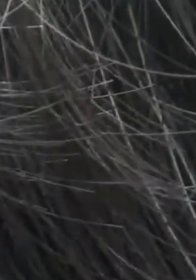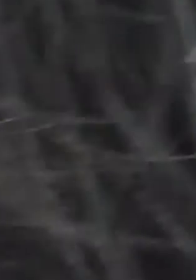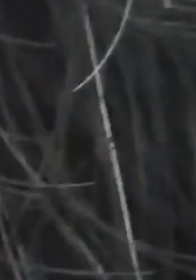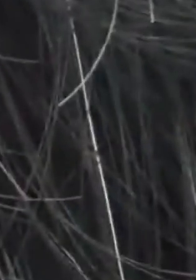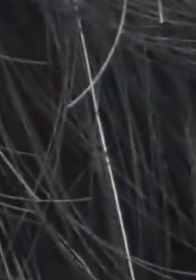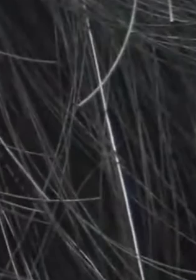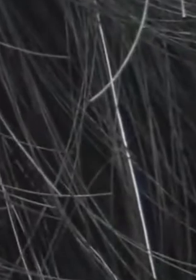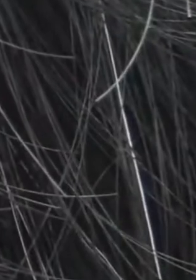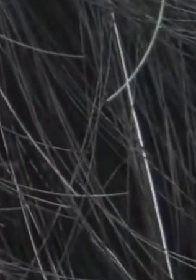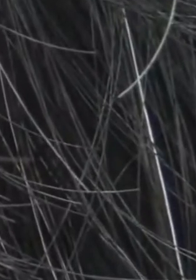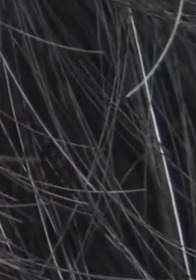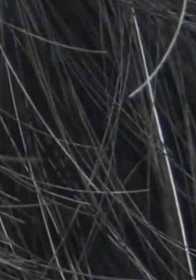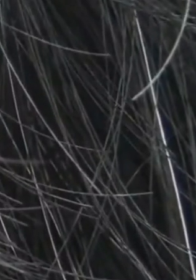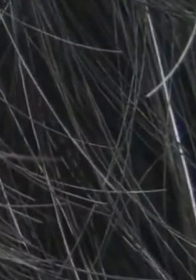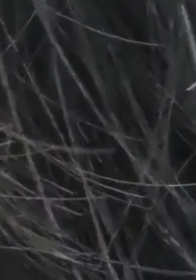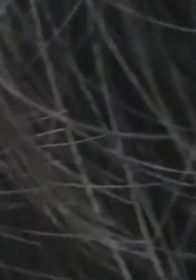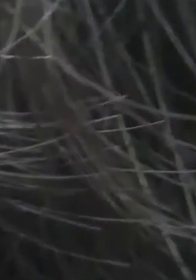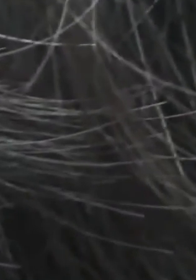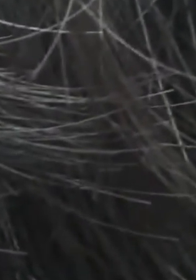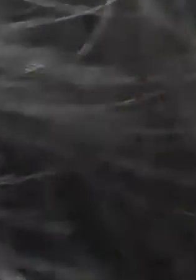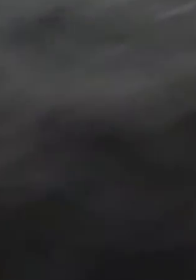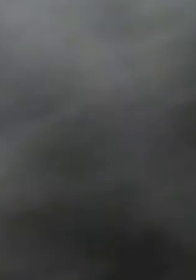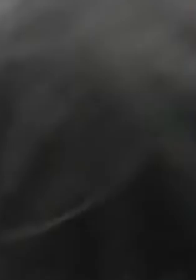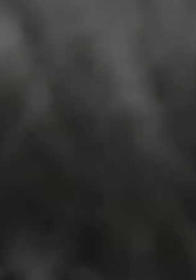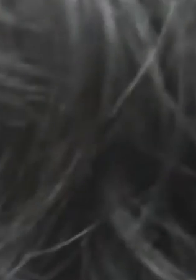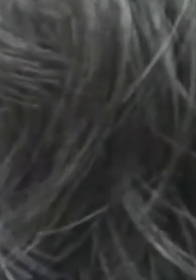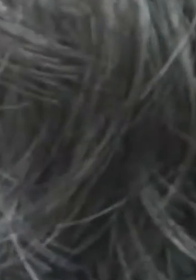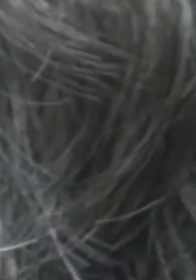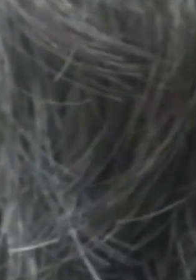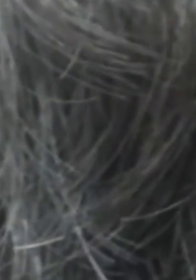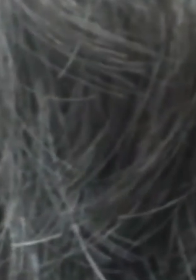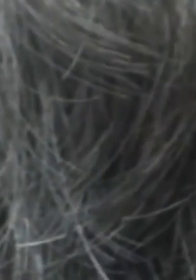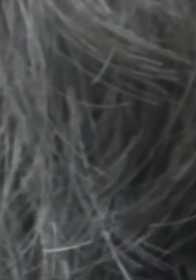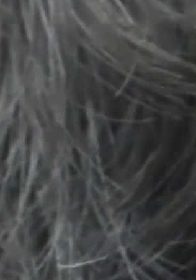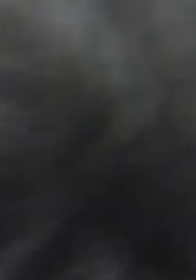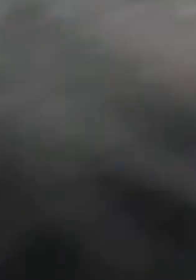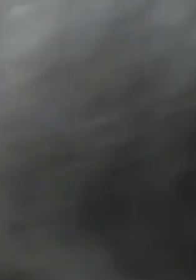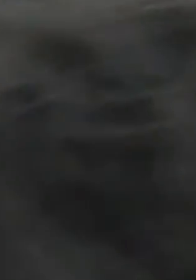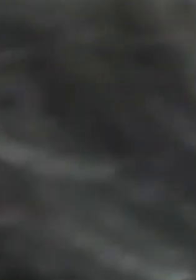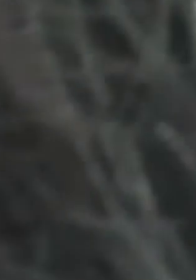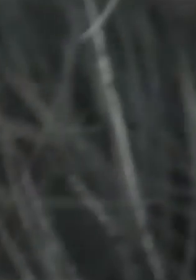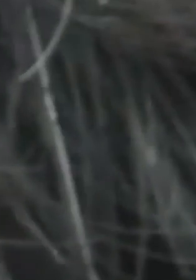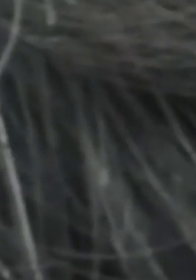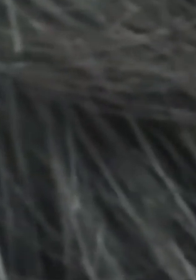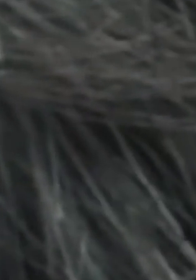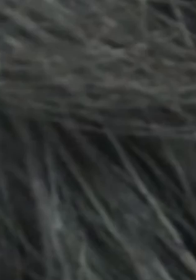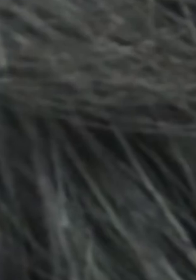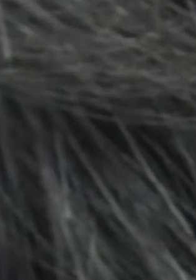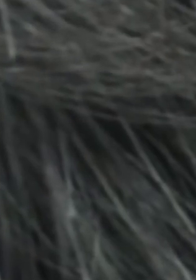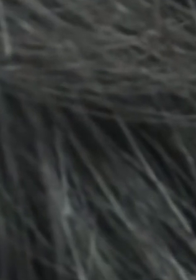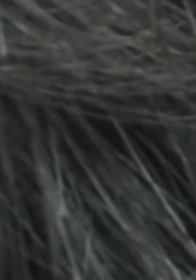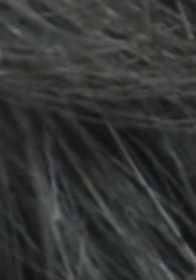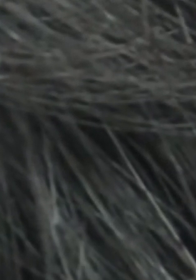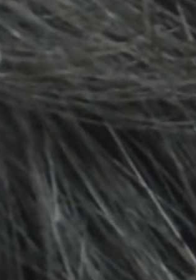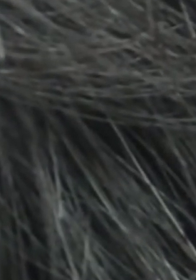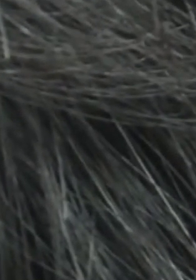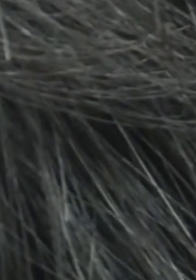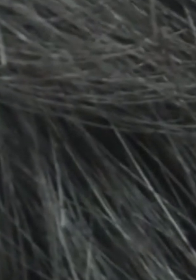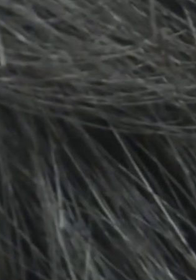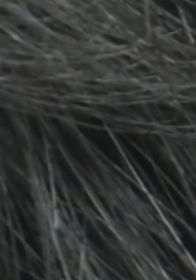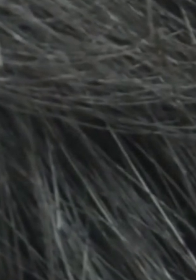시행령에서는 원료 제조물질의 범위를 극히 일부로 제한하고 있습니다. 또한 소상공인에